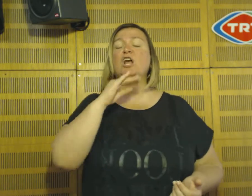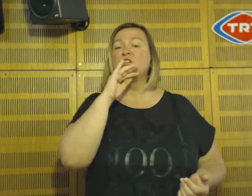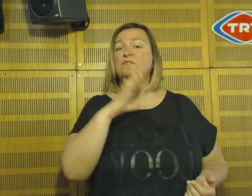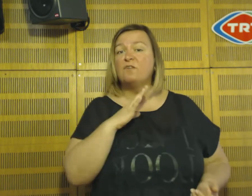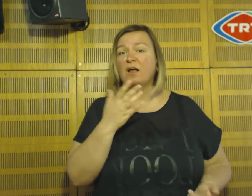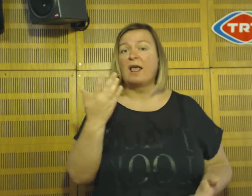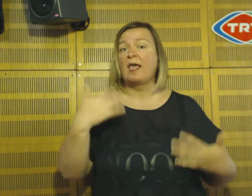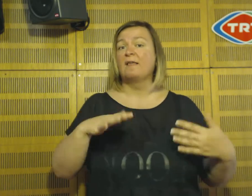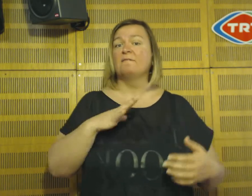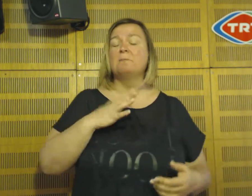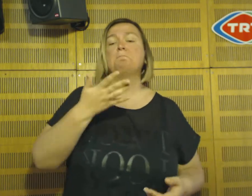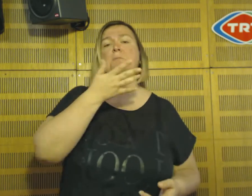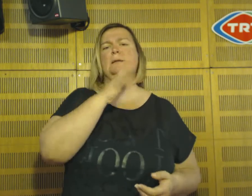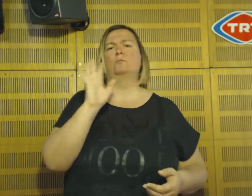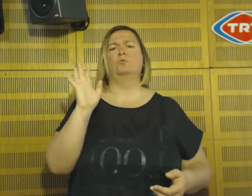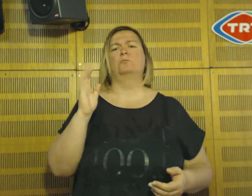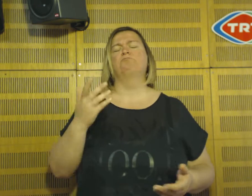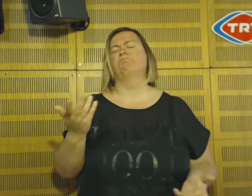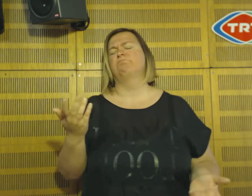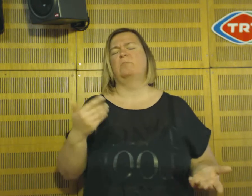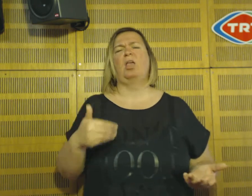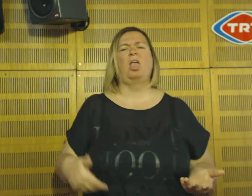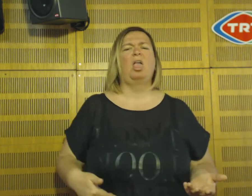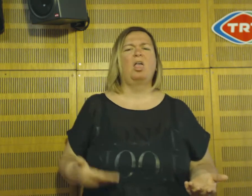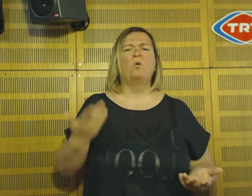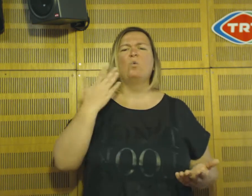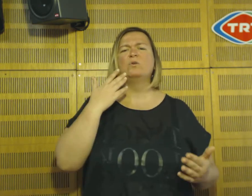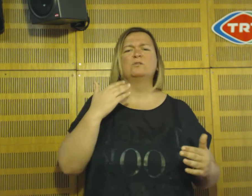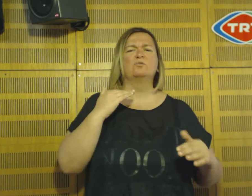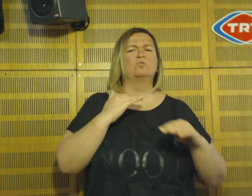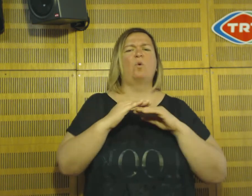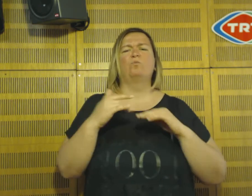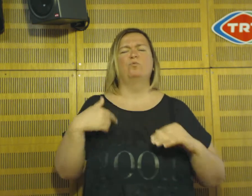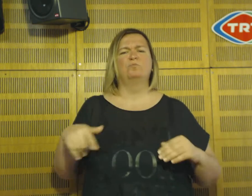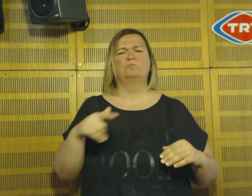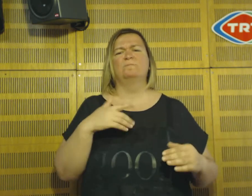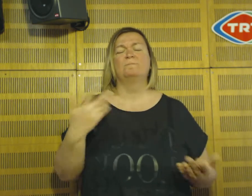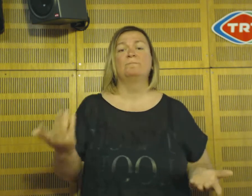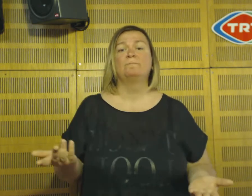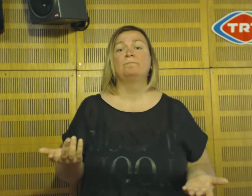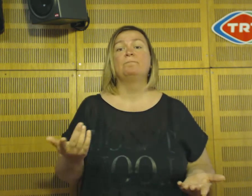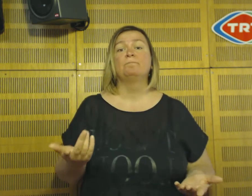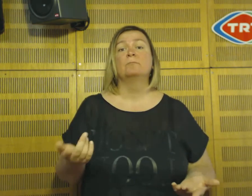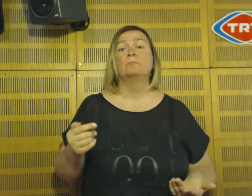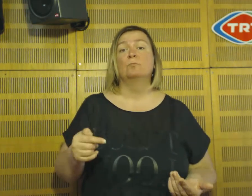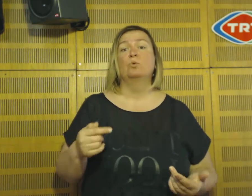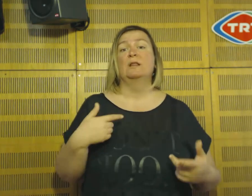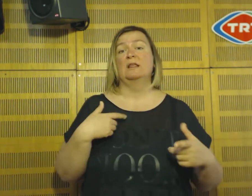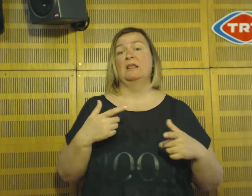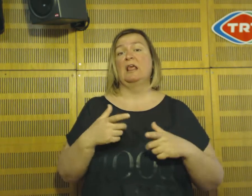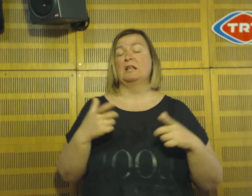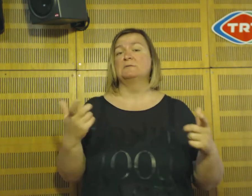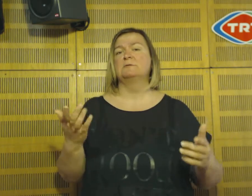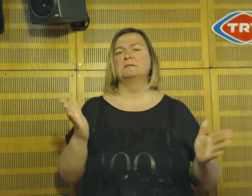engelli var mı bilmiyor. Çünkü ilgisiz bir toplum olduk çevremizde maalesef. Bunu da geliştirebiliriz. Sandığa